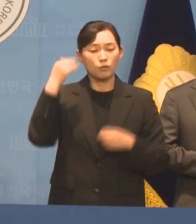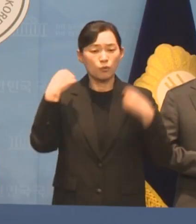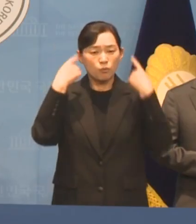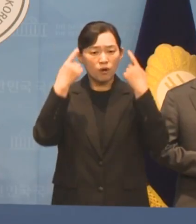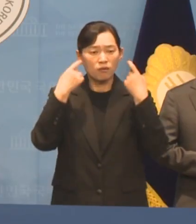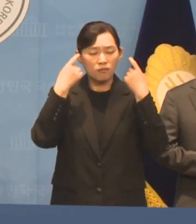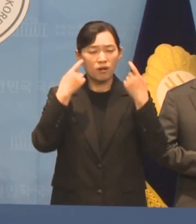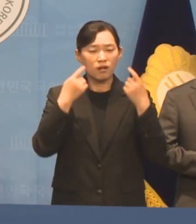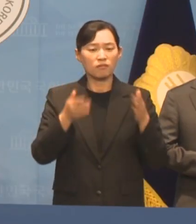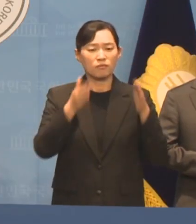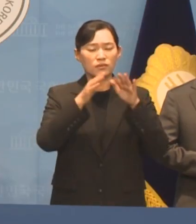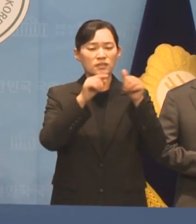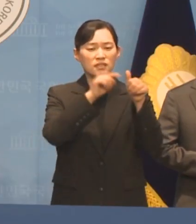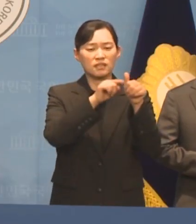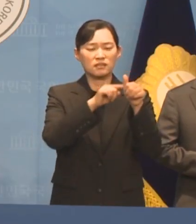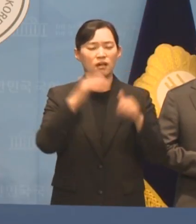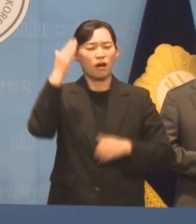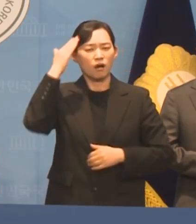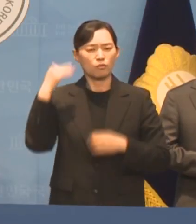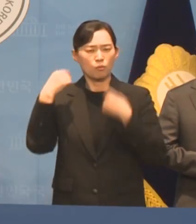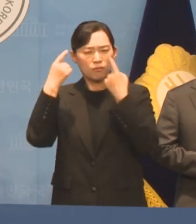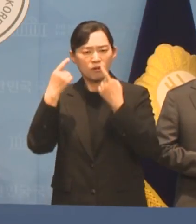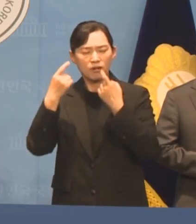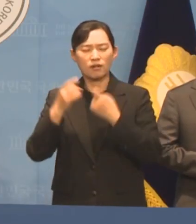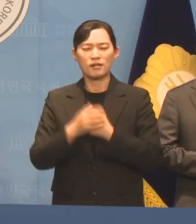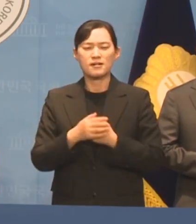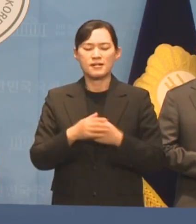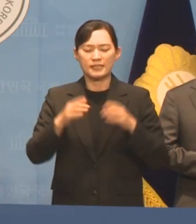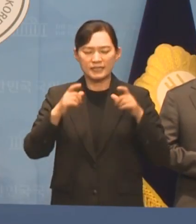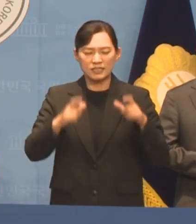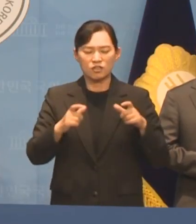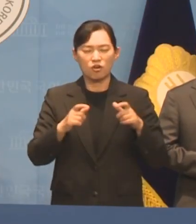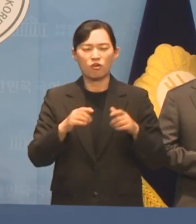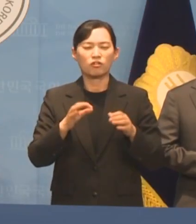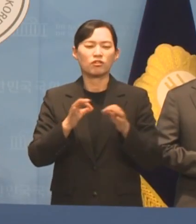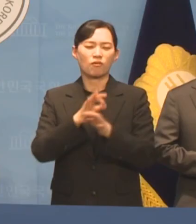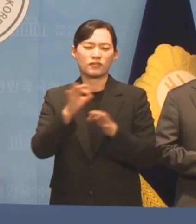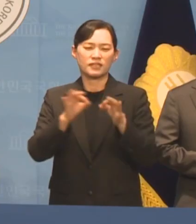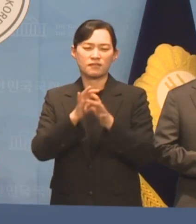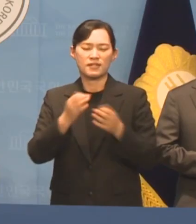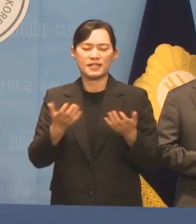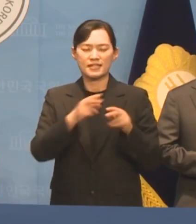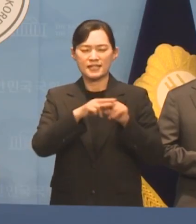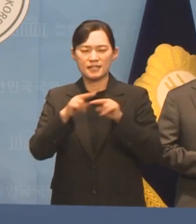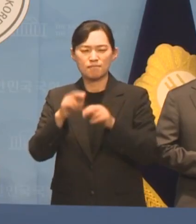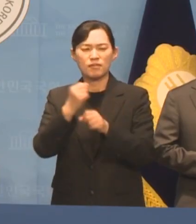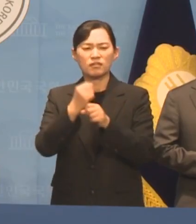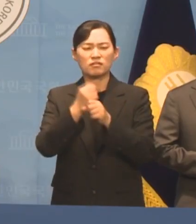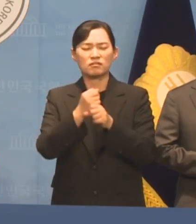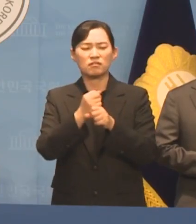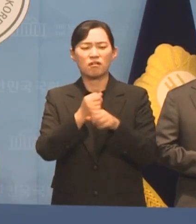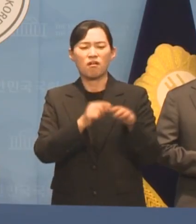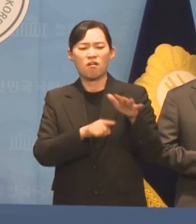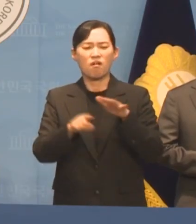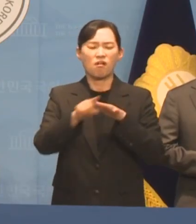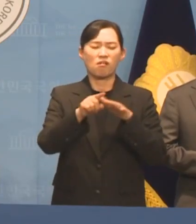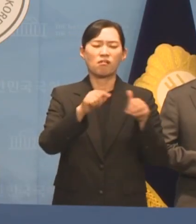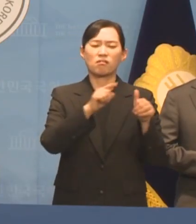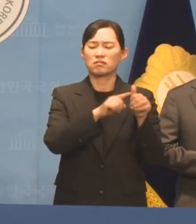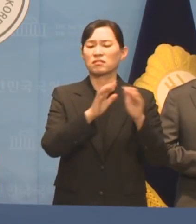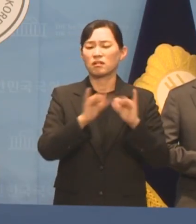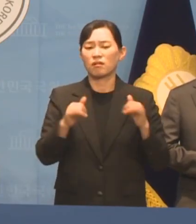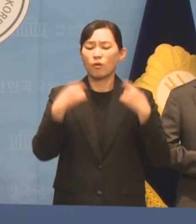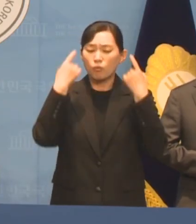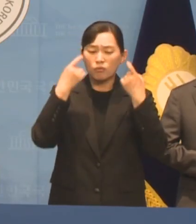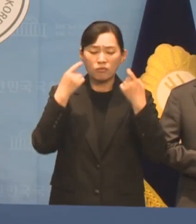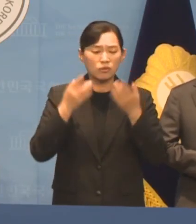한국관광공사 수장은 대한민국 관광시장을 이끌고 지역경제와 일자리 창출을 이끌어낼 선장의 자리입니다. 그런데 관광에